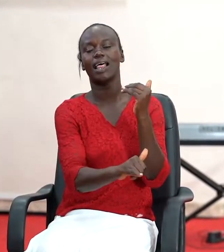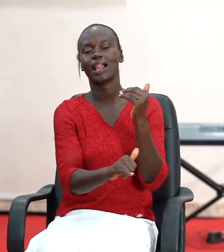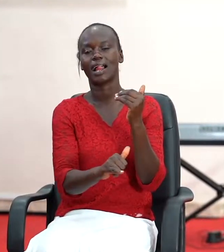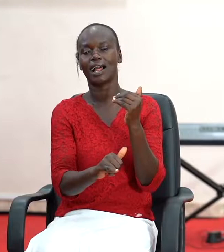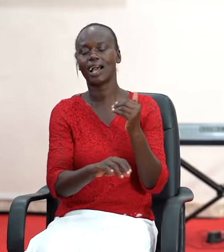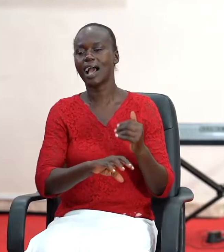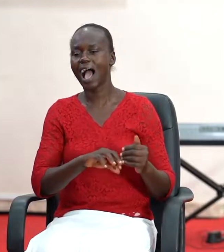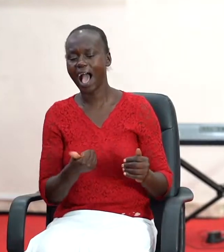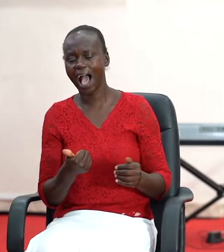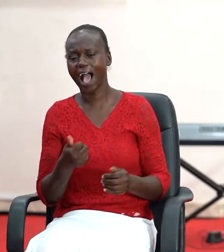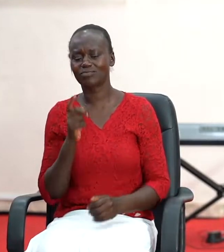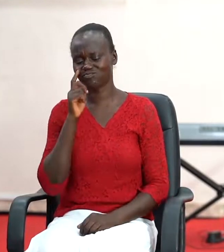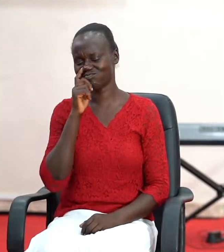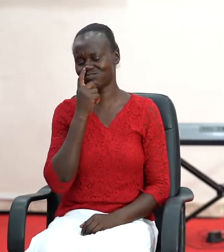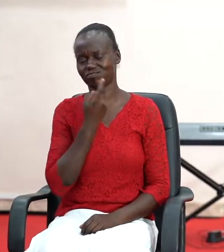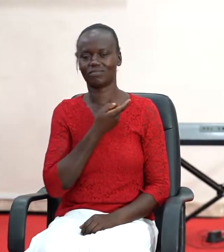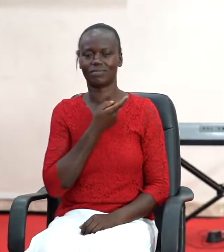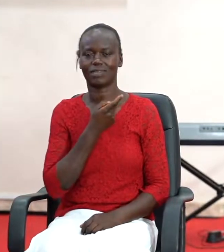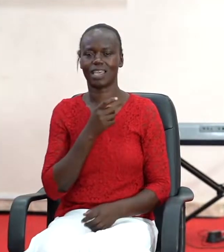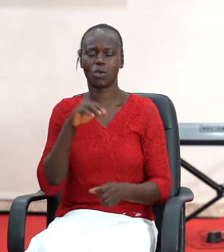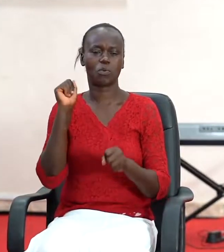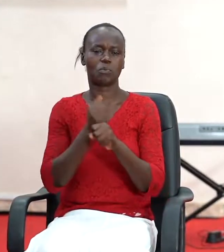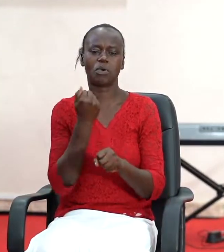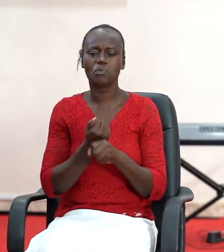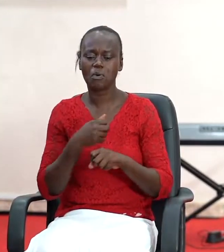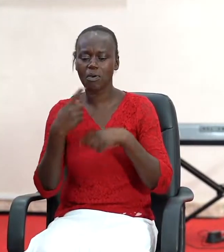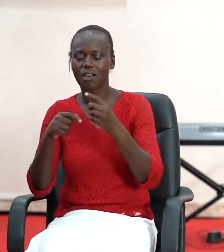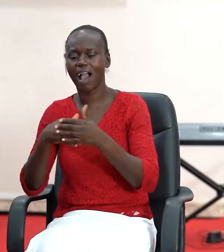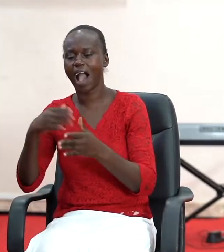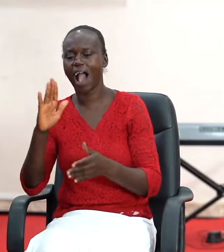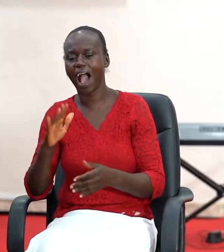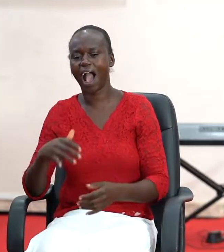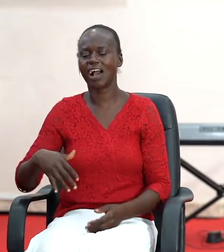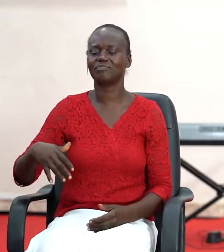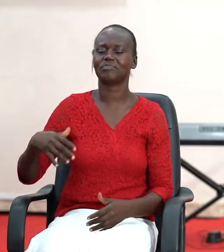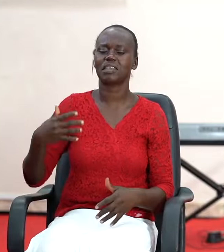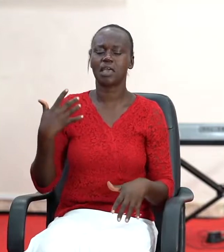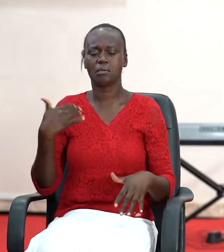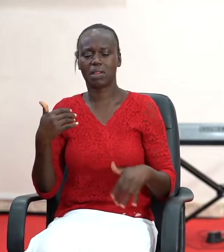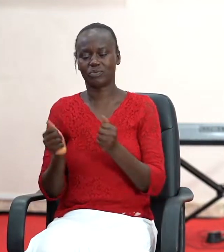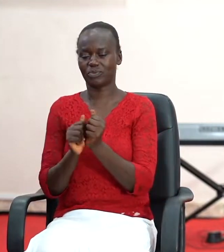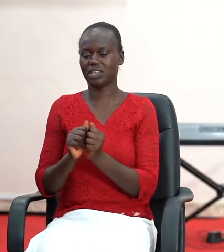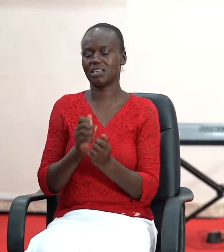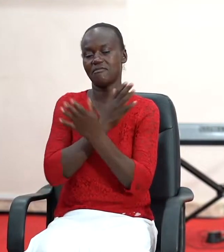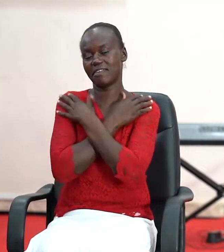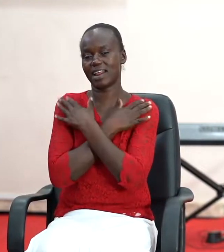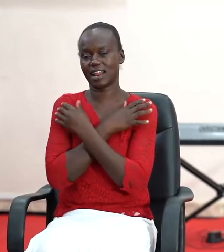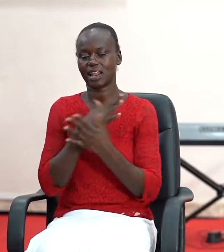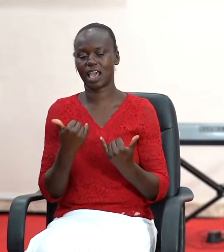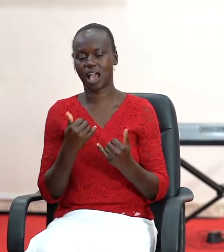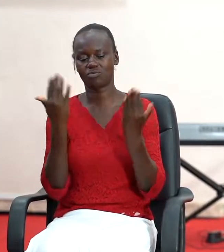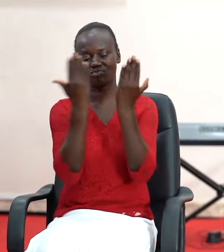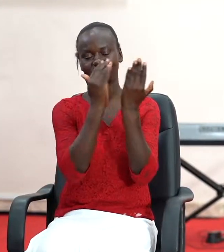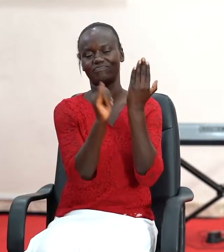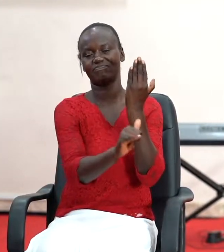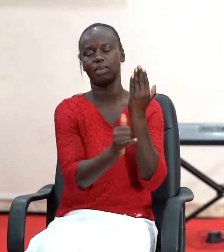Na wengi wetu sahi tumeboeka manze. Atuwezi enda inje kujibamba na mabeshte zetu. Sahi tumefungiwa. Ile kitu